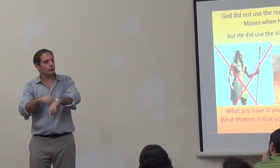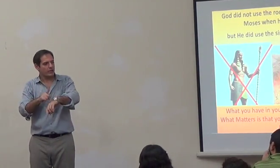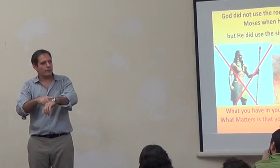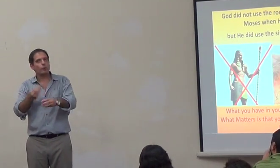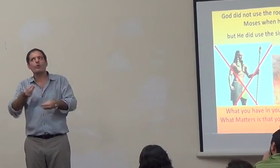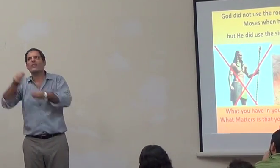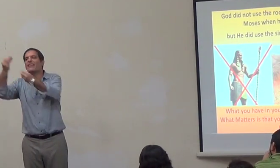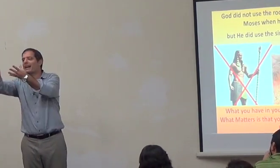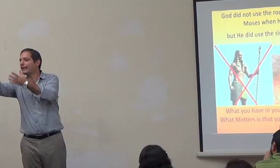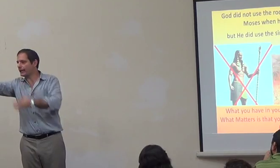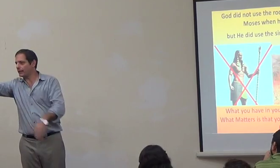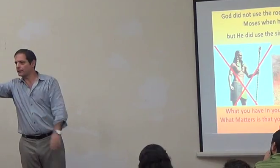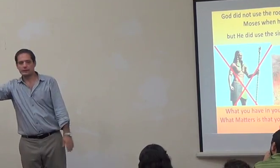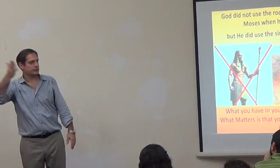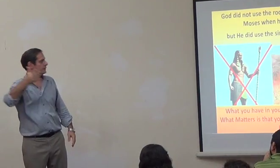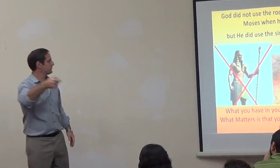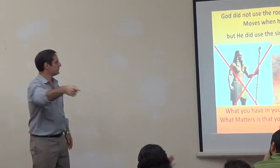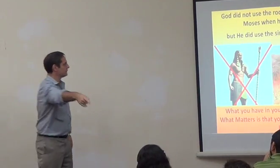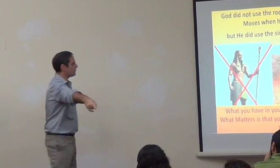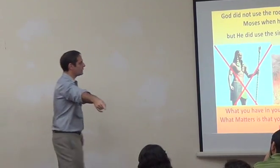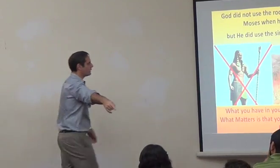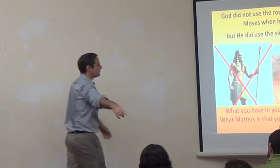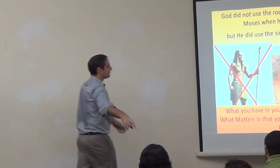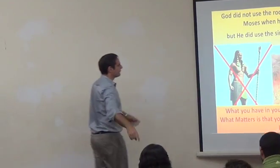en el mismo tiempo darle qué. Dale un clic.